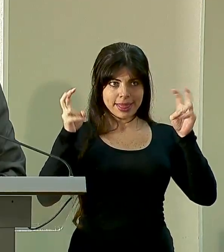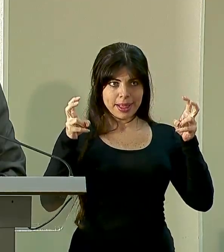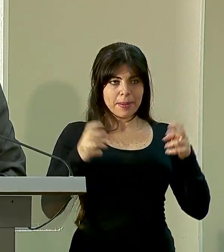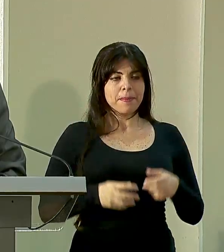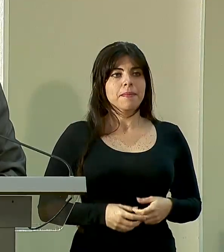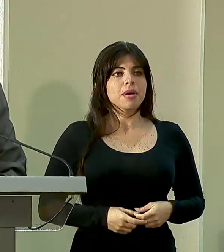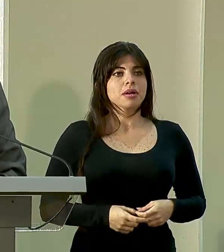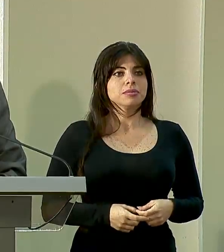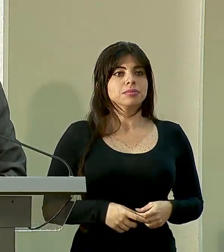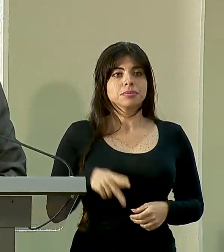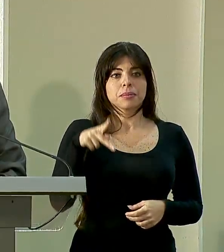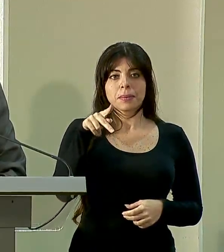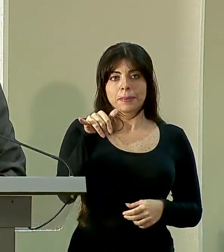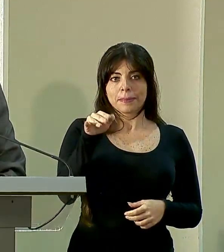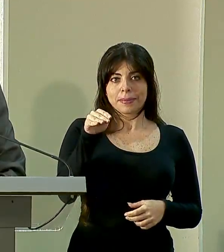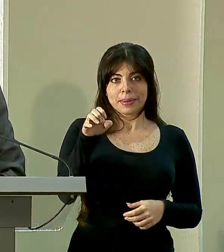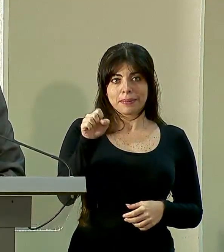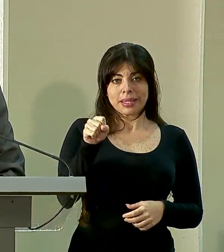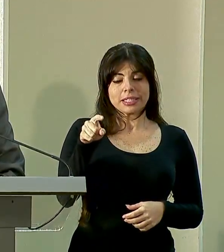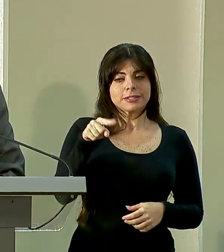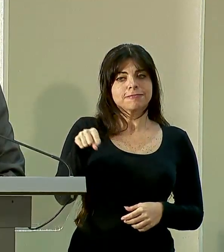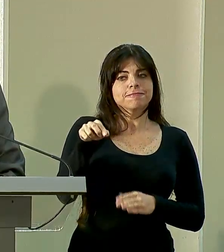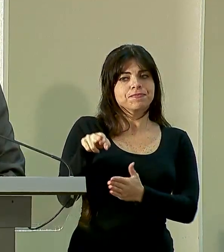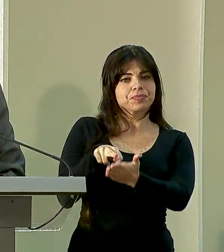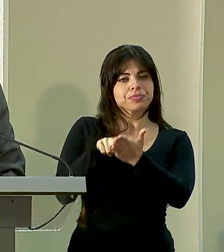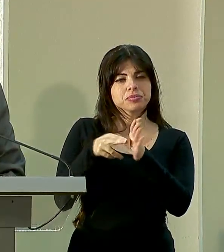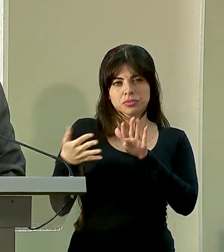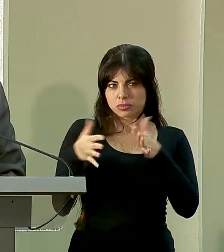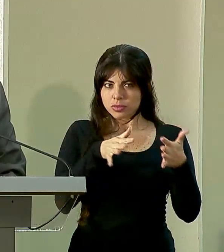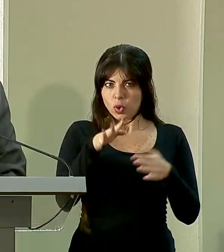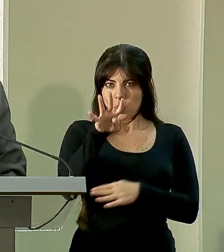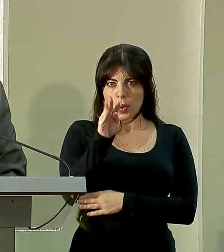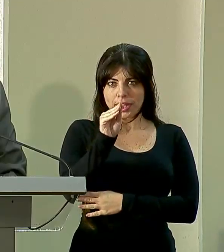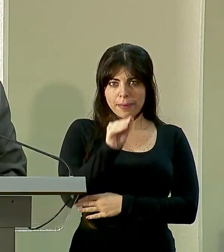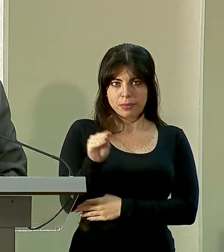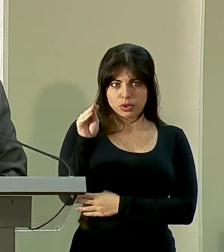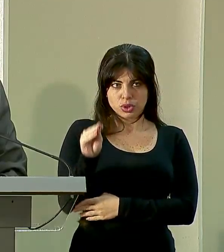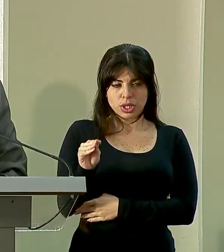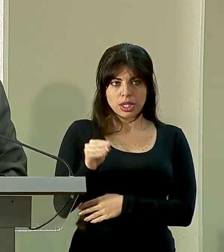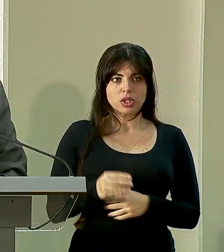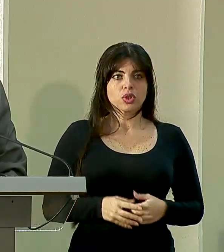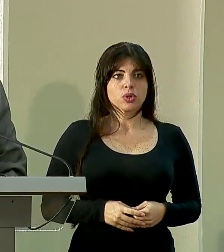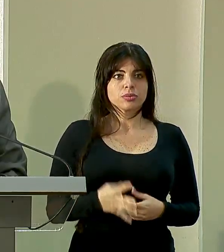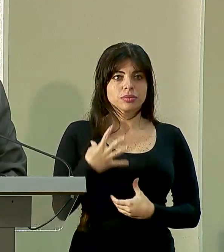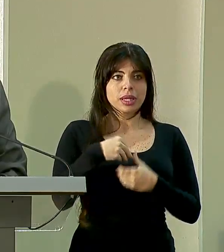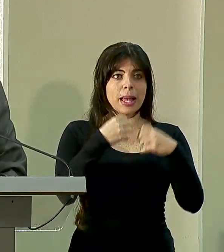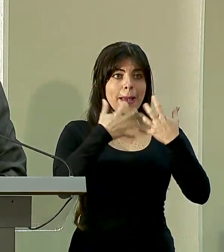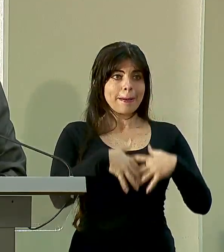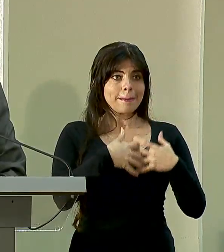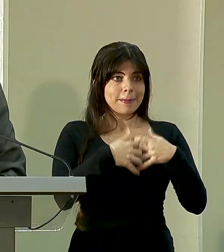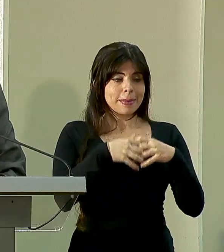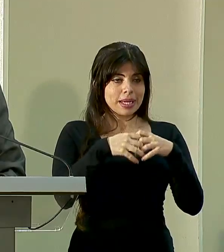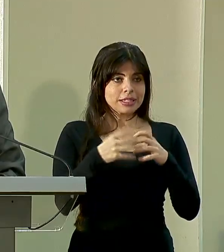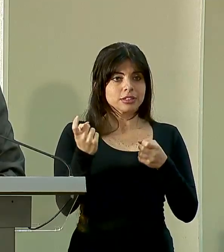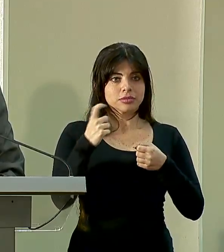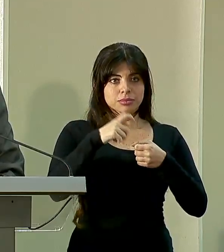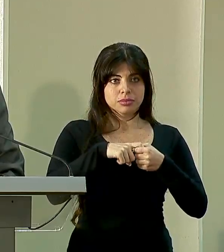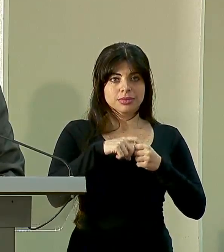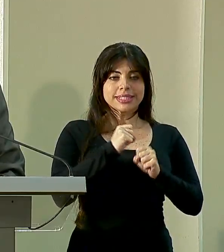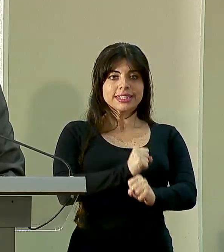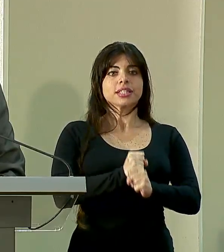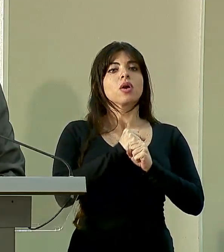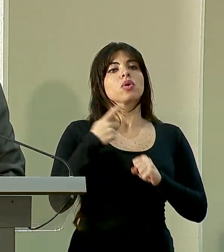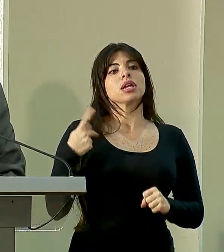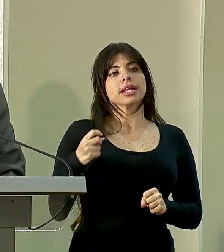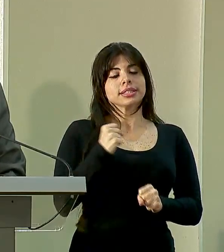las pymes, que representan alrededor de un 40% de las empresas que suscriben el seguro